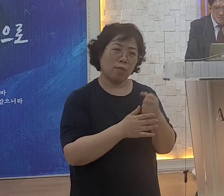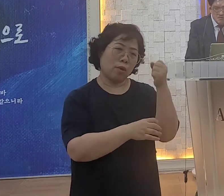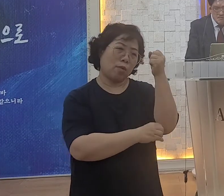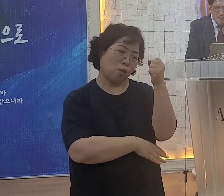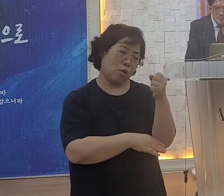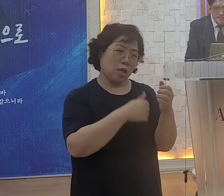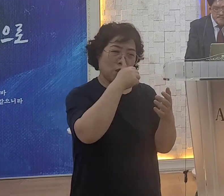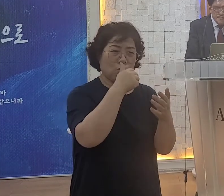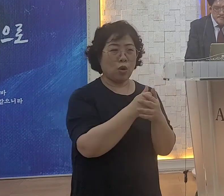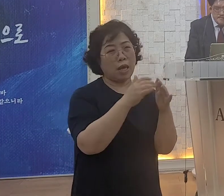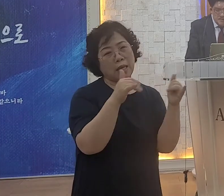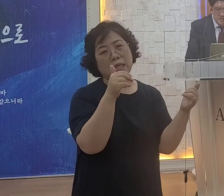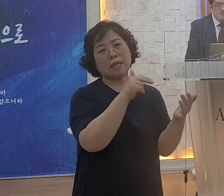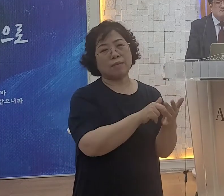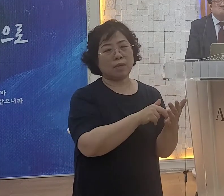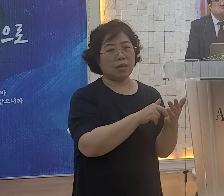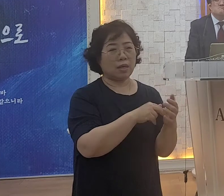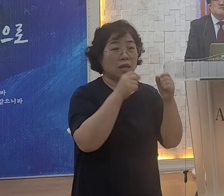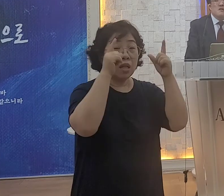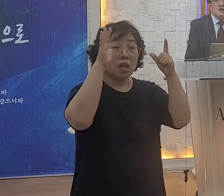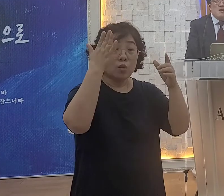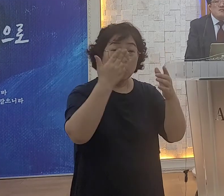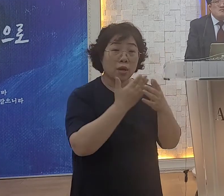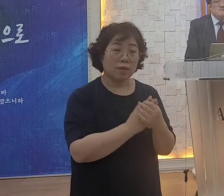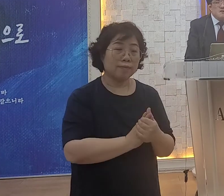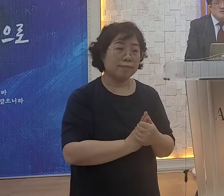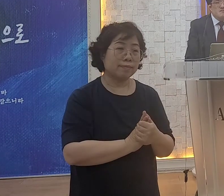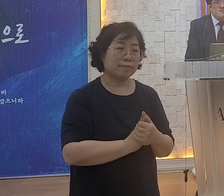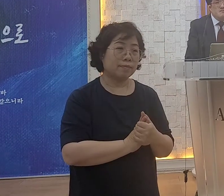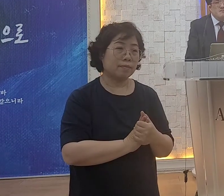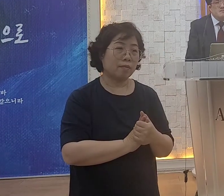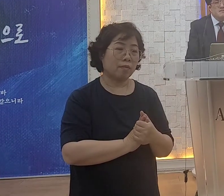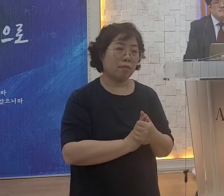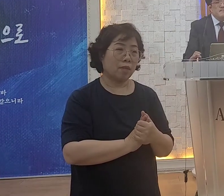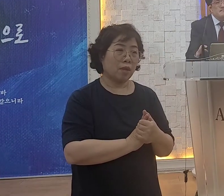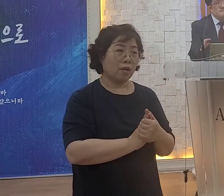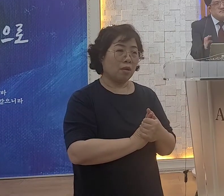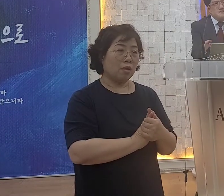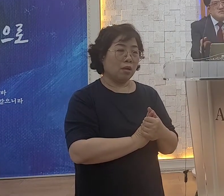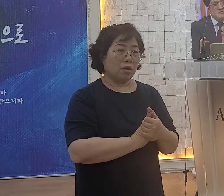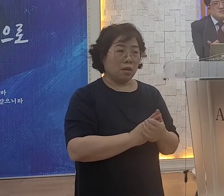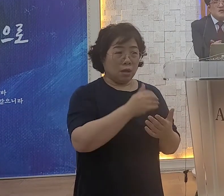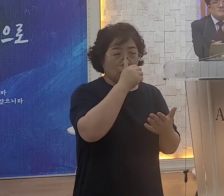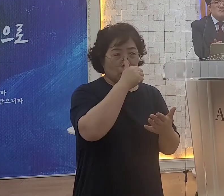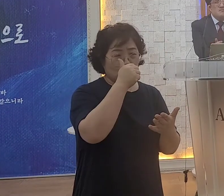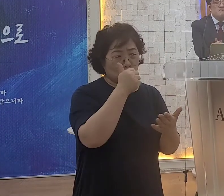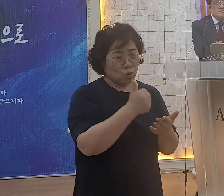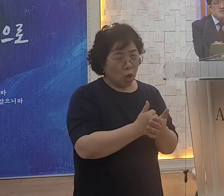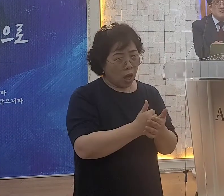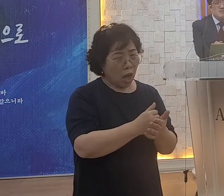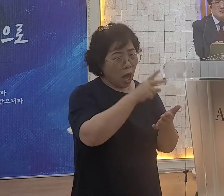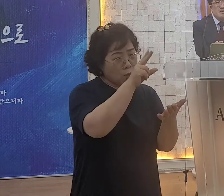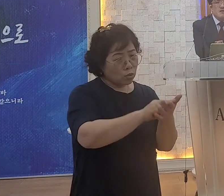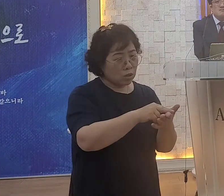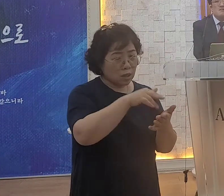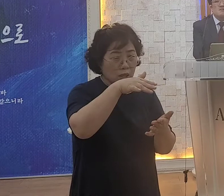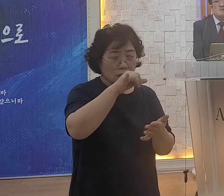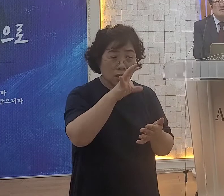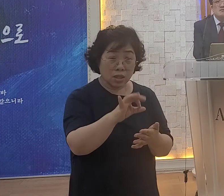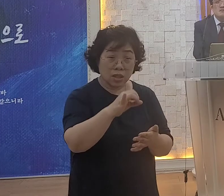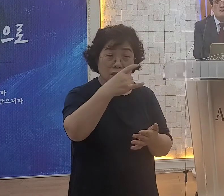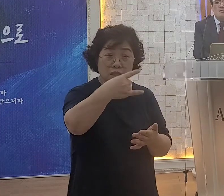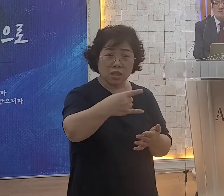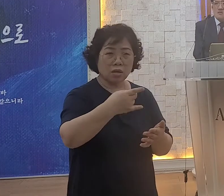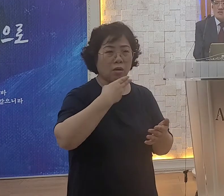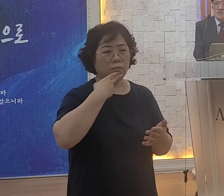거예요. 그래서 이 죄를 그러면 징의라는 이 문제를